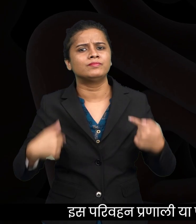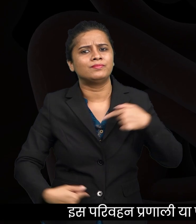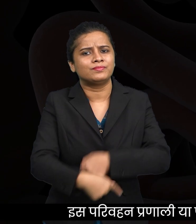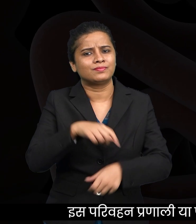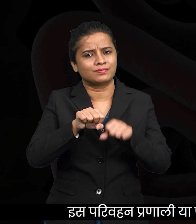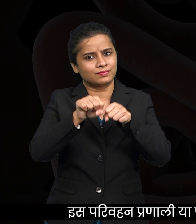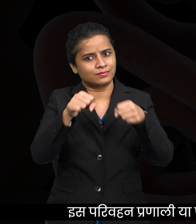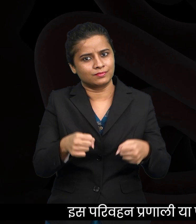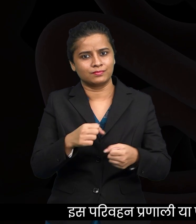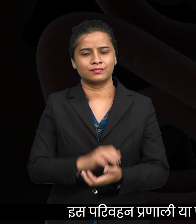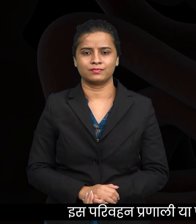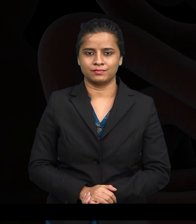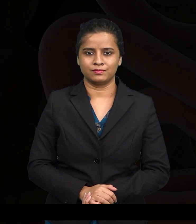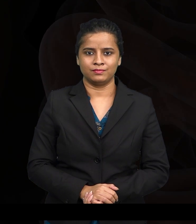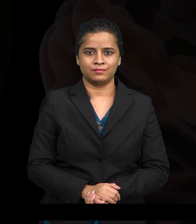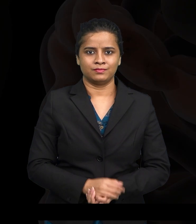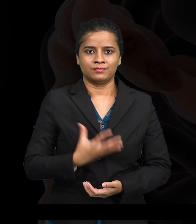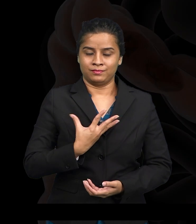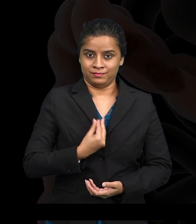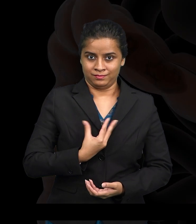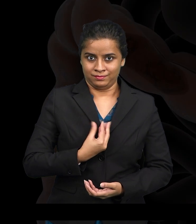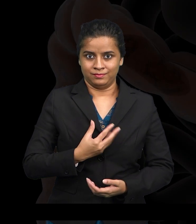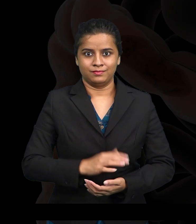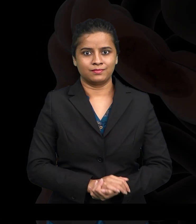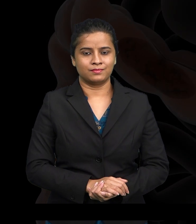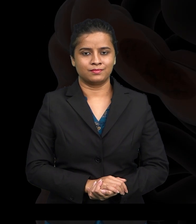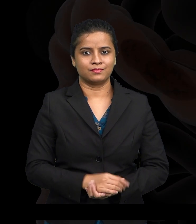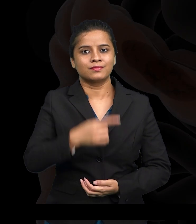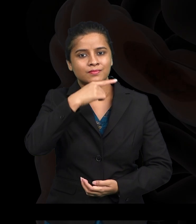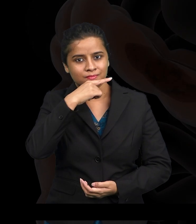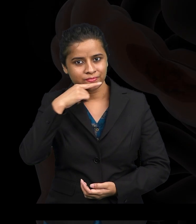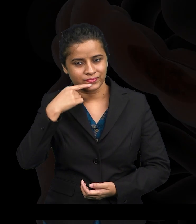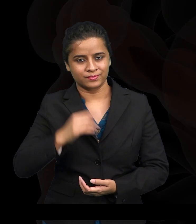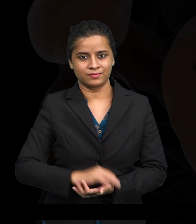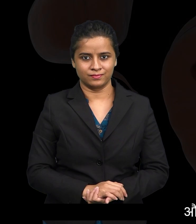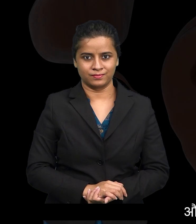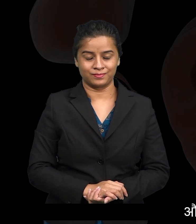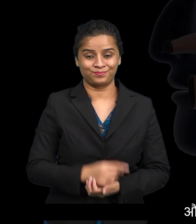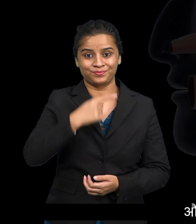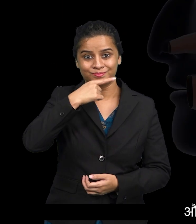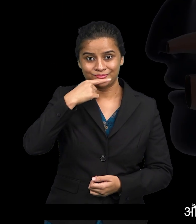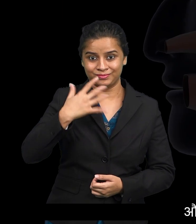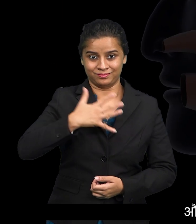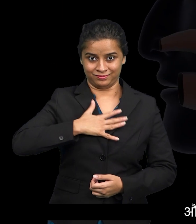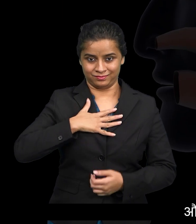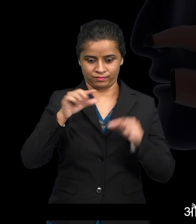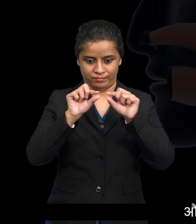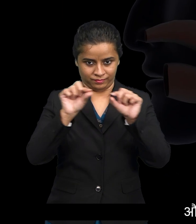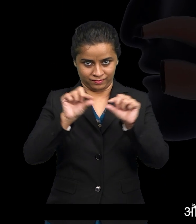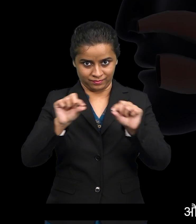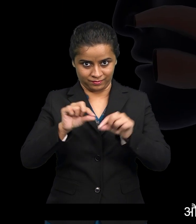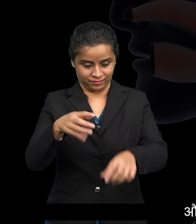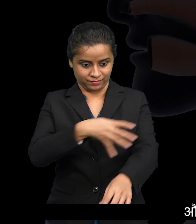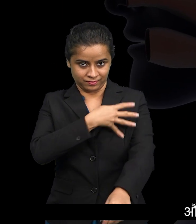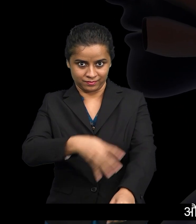मुख्य भाग हैं: हृदय, रक्त, 3 रक्त